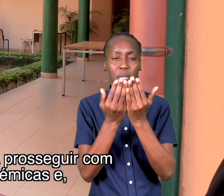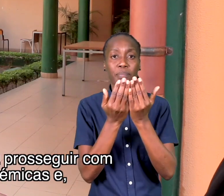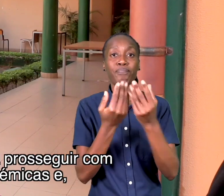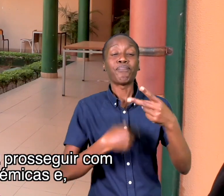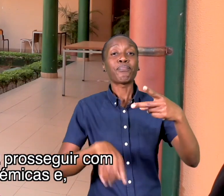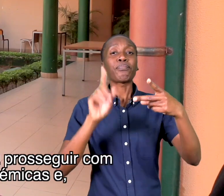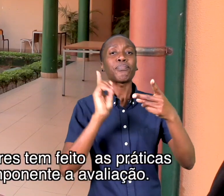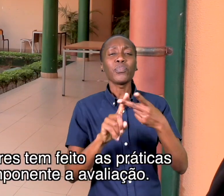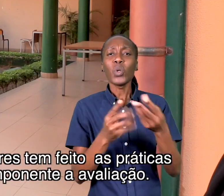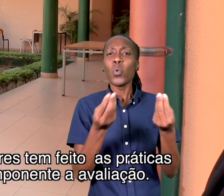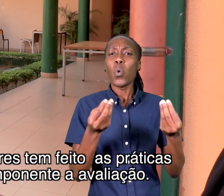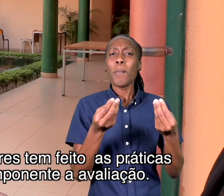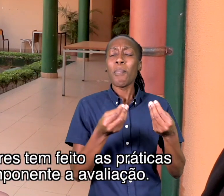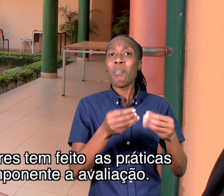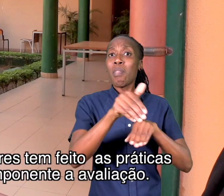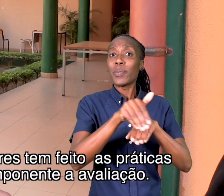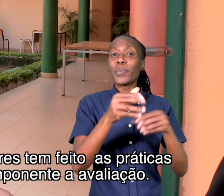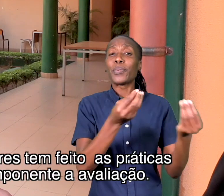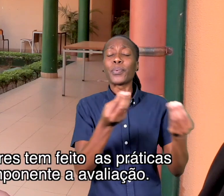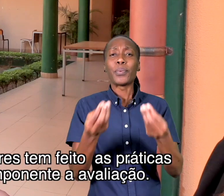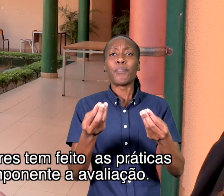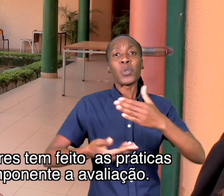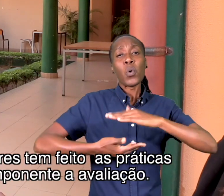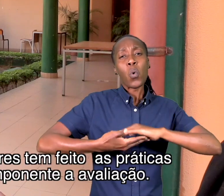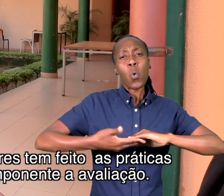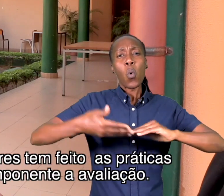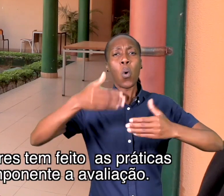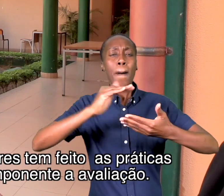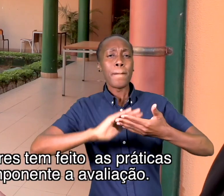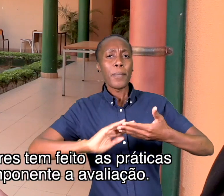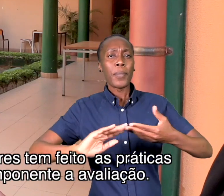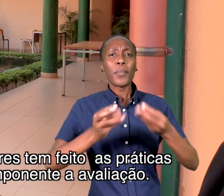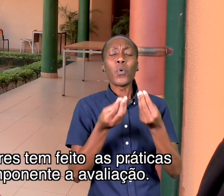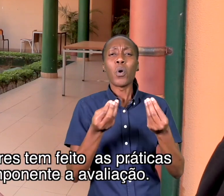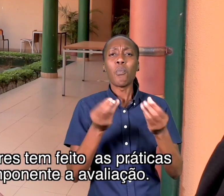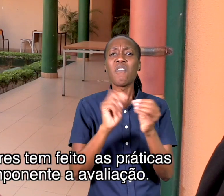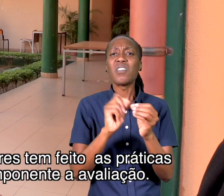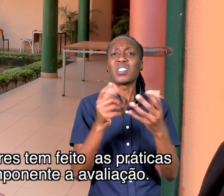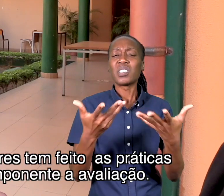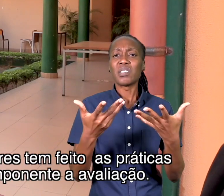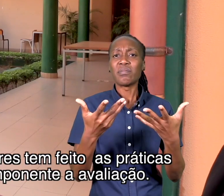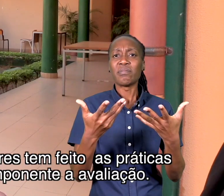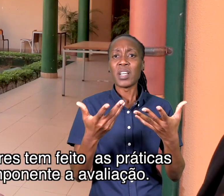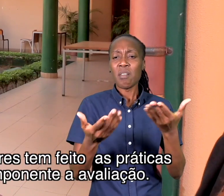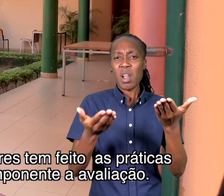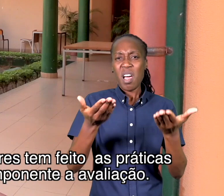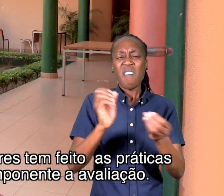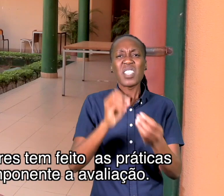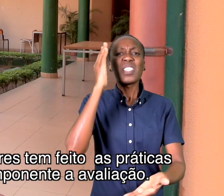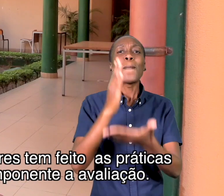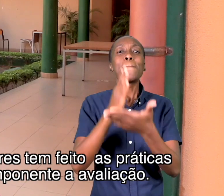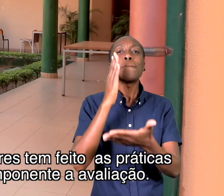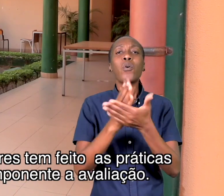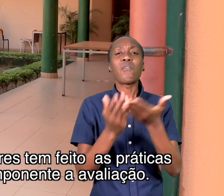suas atividades acadêmicas, e atitudinais, a maneira como os professores têm feito as práticas